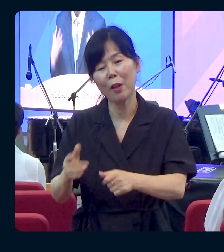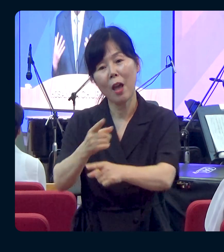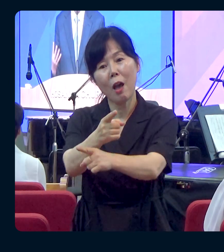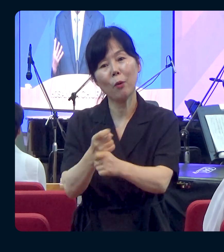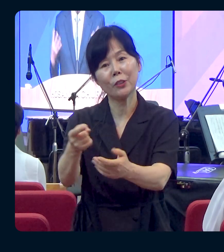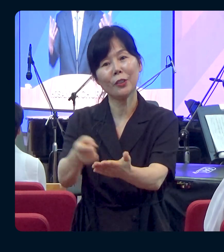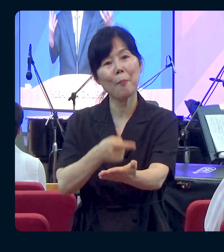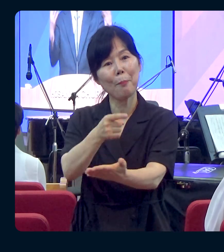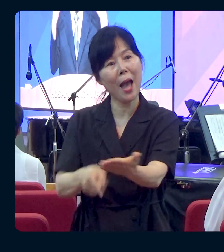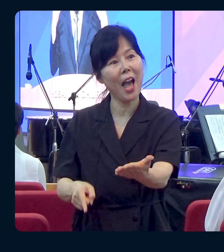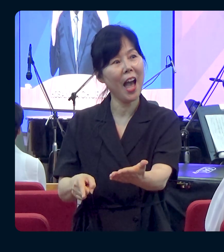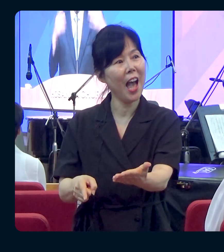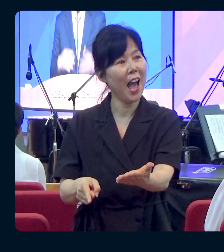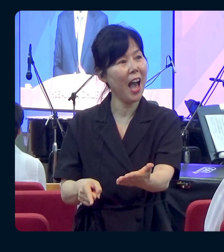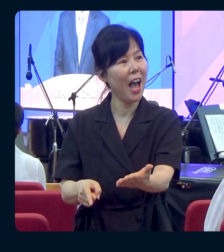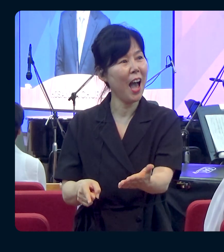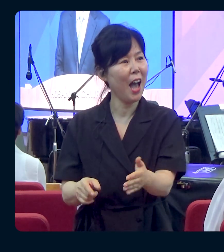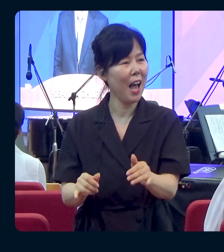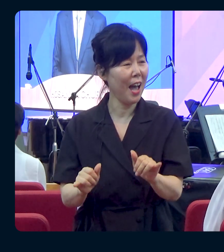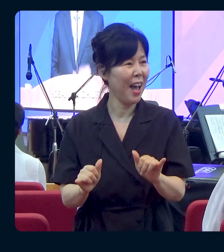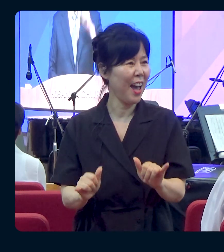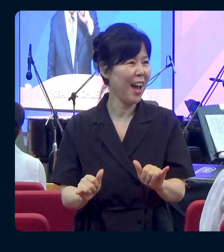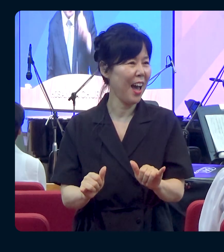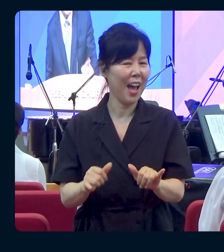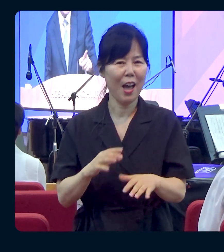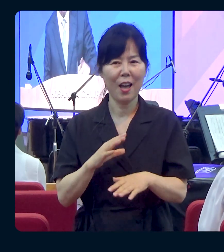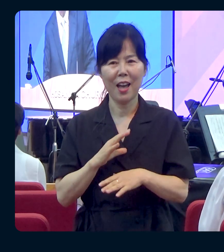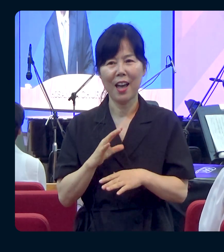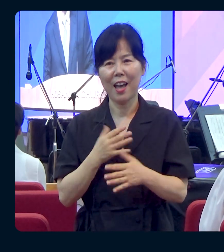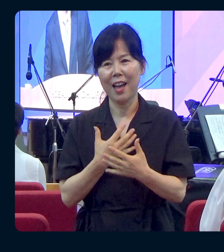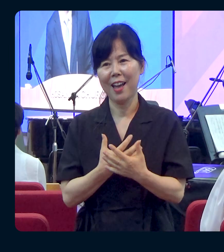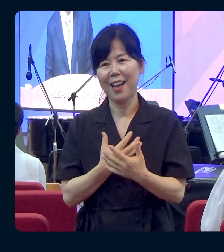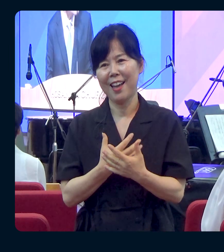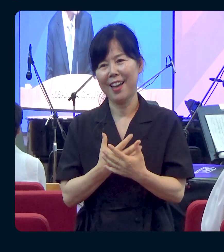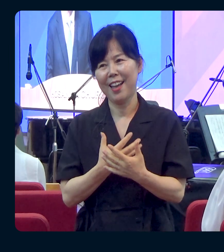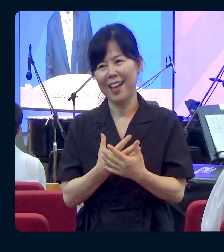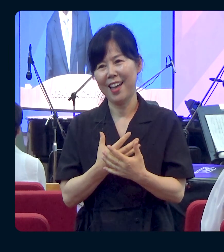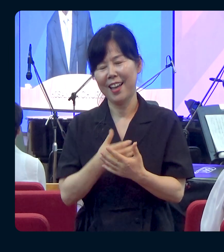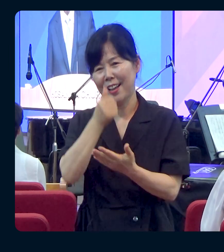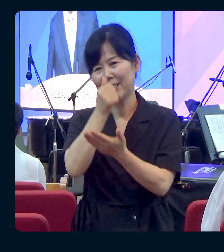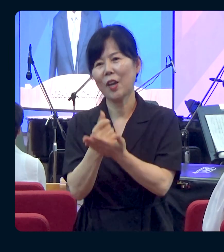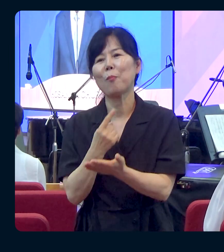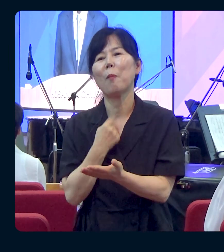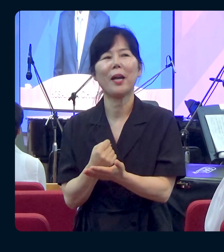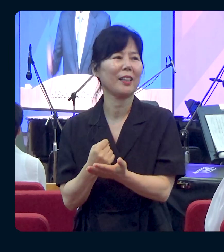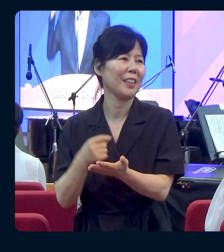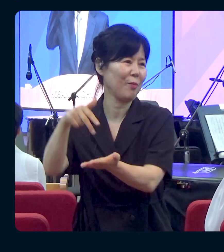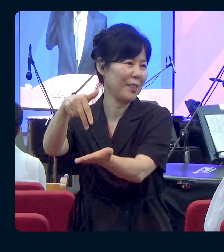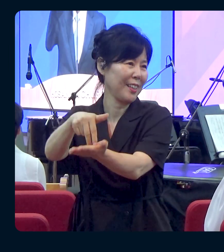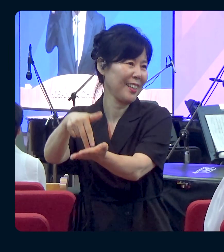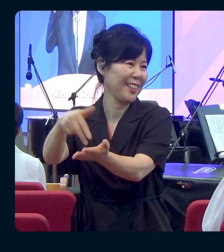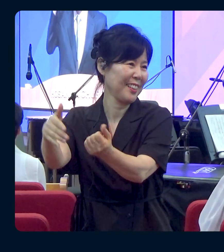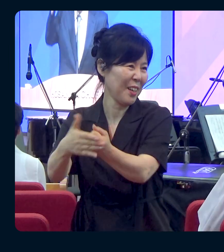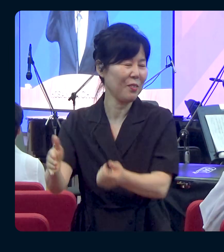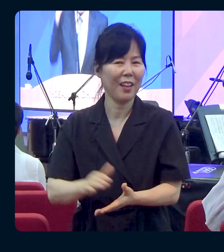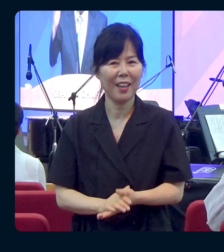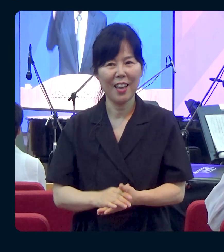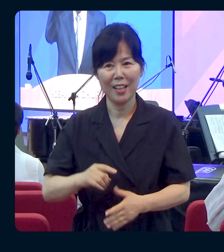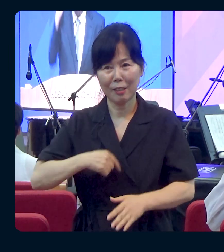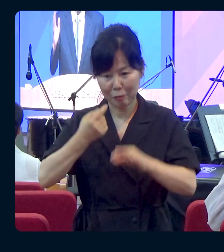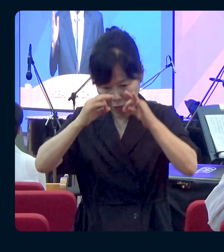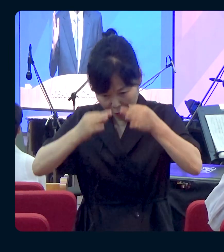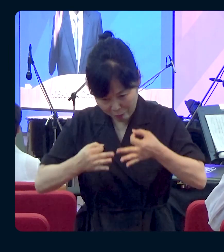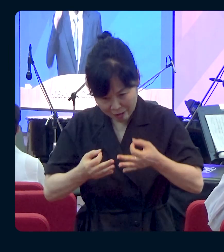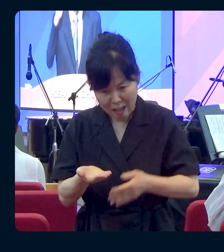없으니까 우리한테 복수를 하지는 않을까 하는 두려움이 엄습하니까 말이죠. 죄된 인간의 입장에서는 당연한